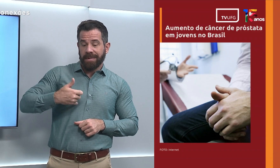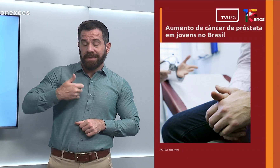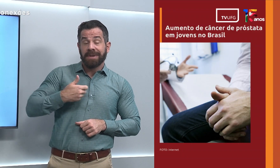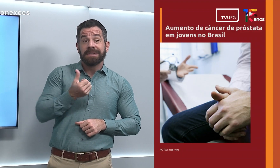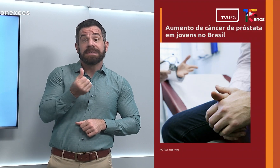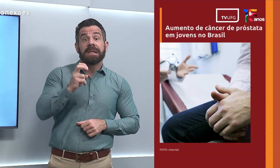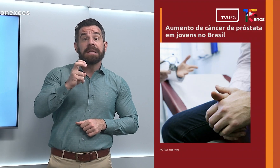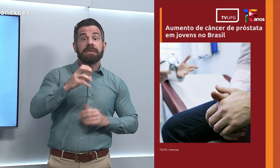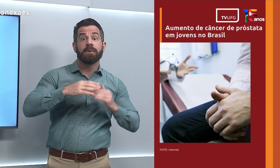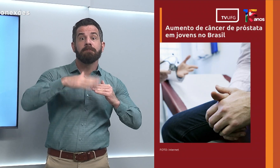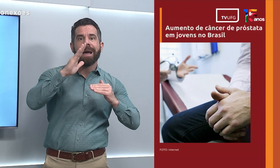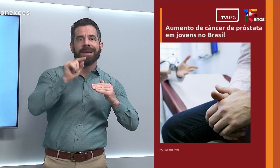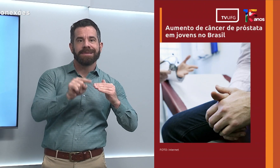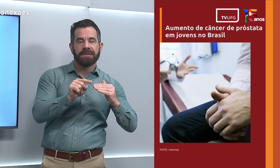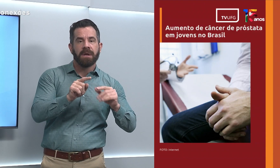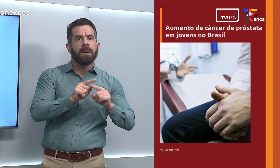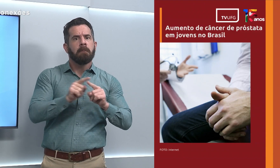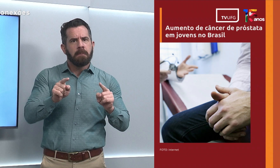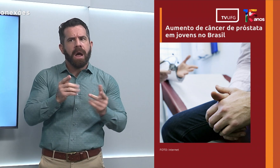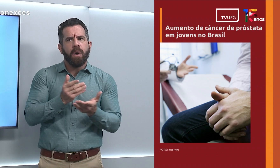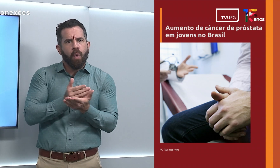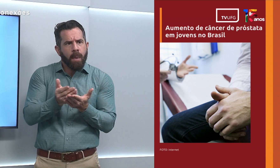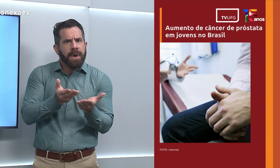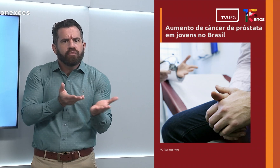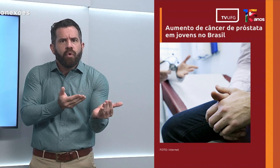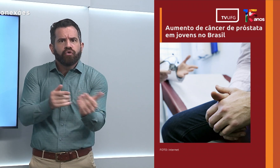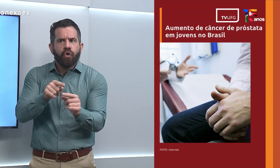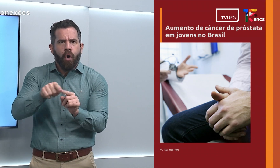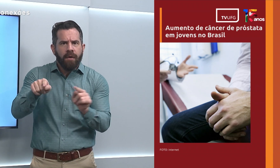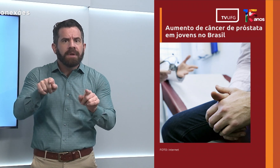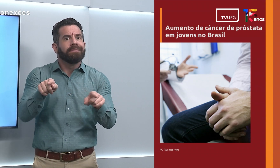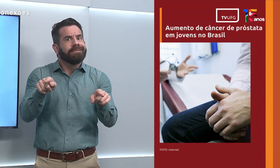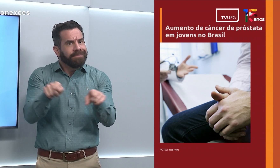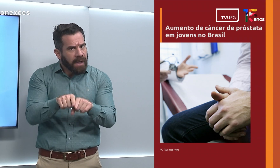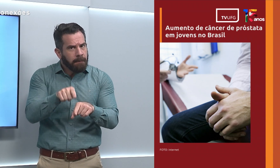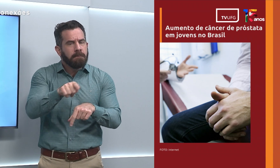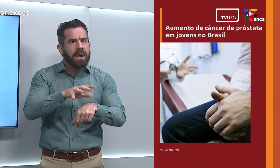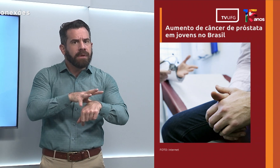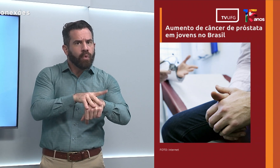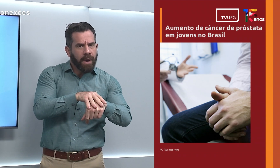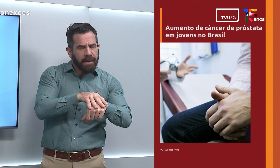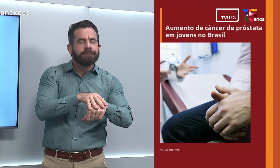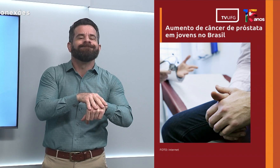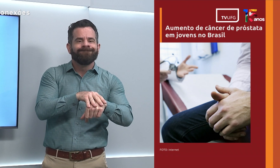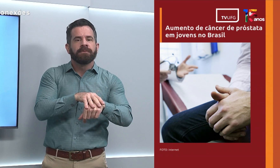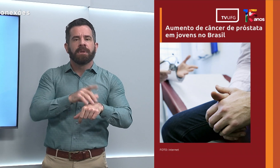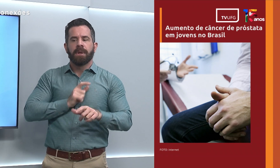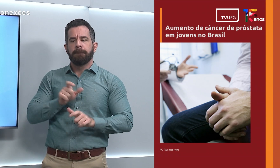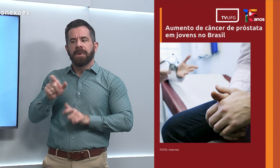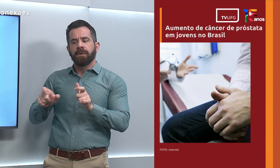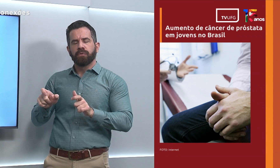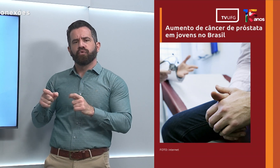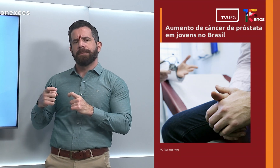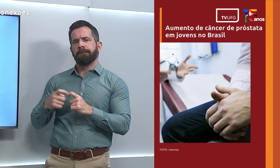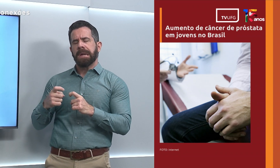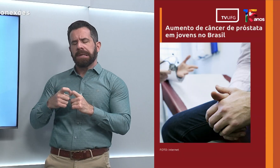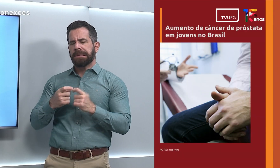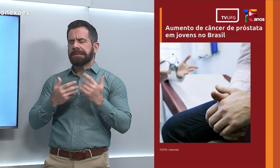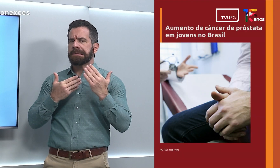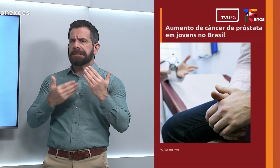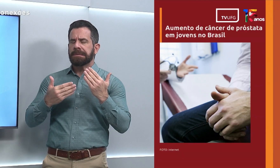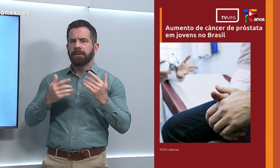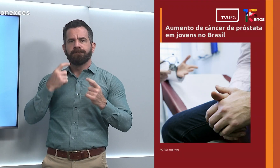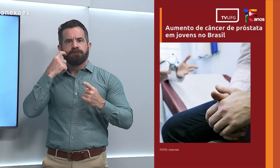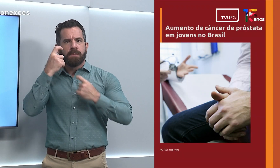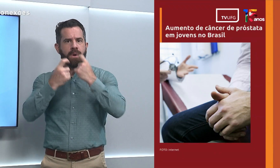idade, mas o avanço entre os jovens liga um alerta entre médicos e especialistas. Segundo o